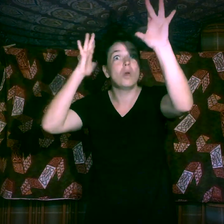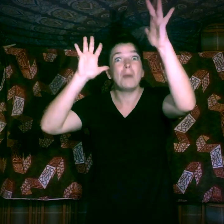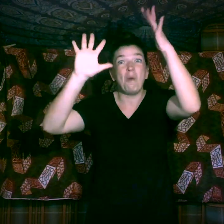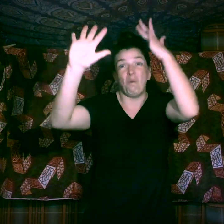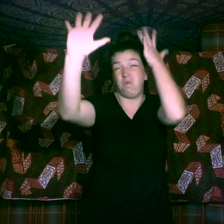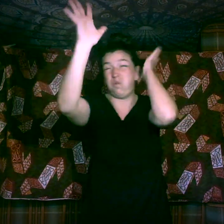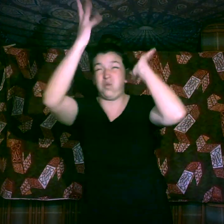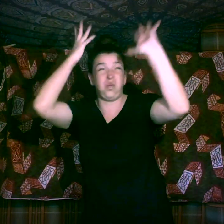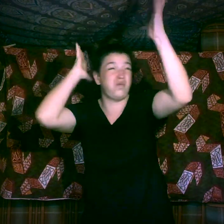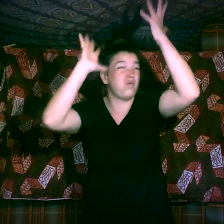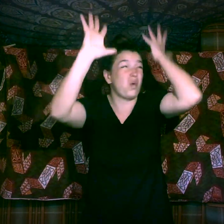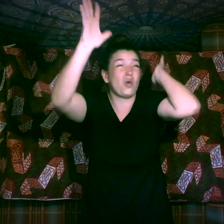une forêt